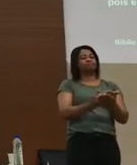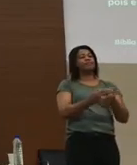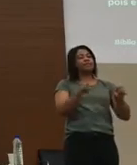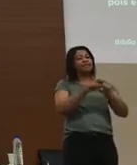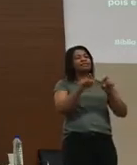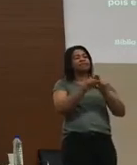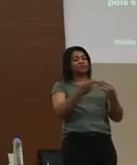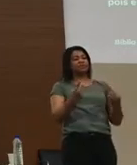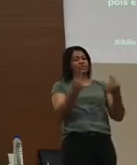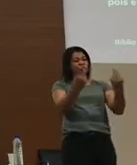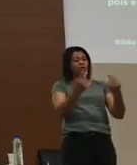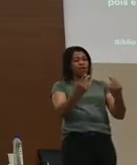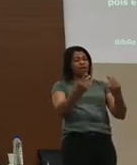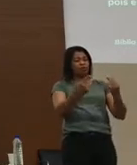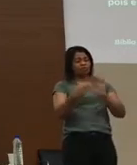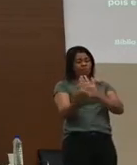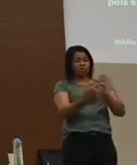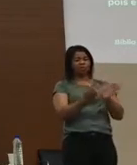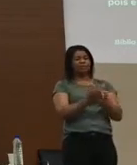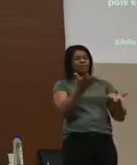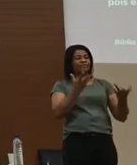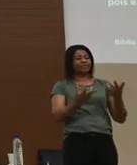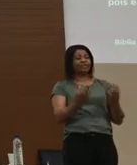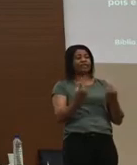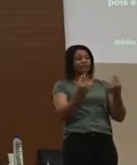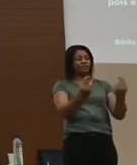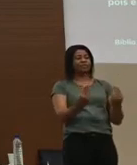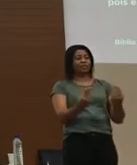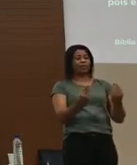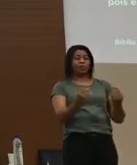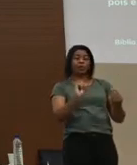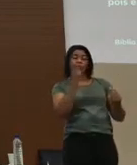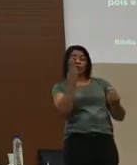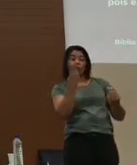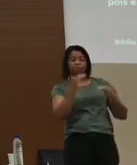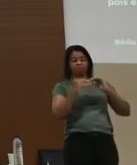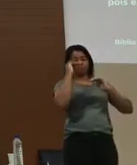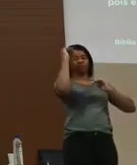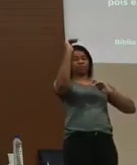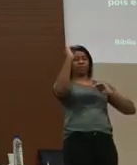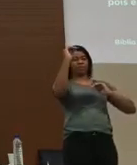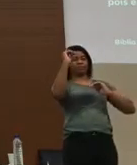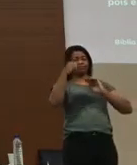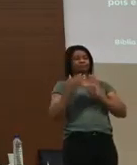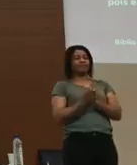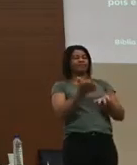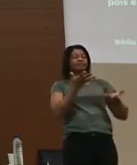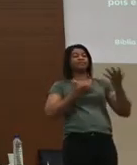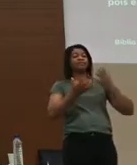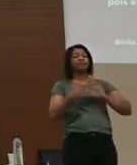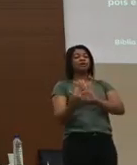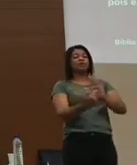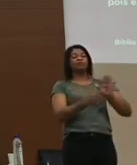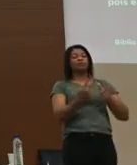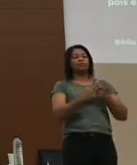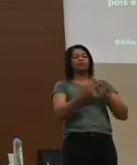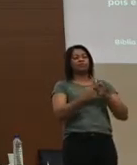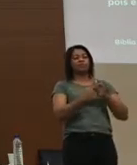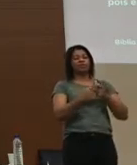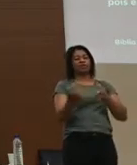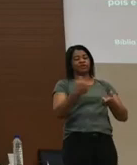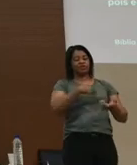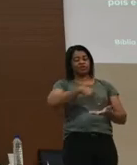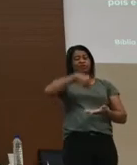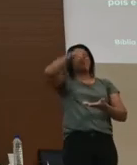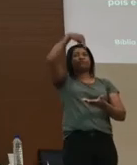as obras que eu faço, e outras maiores fará, pois eu vou para o